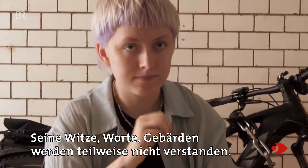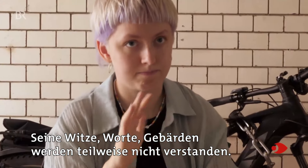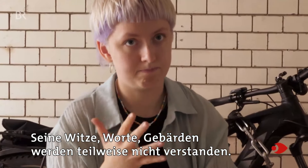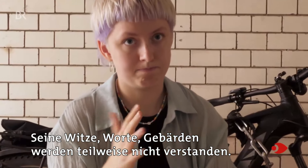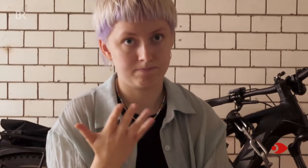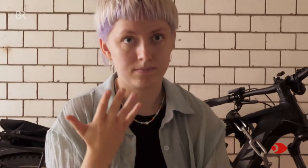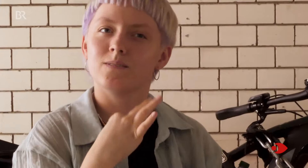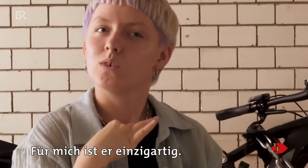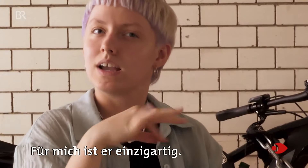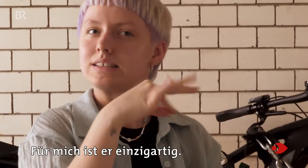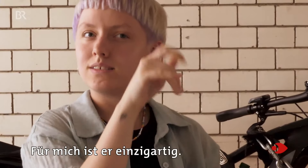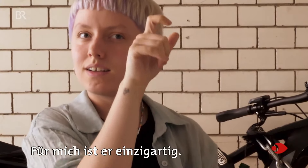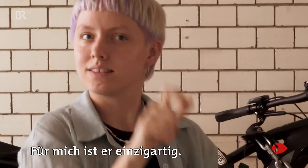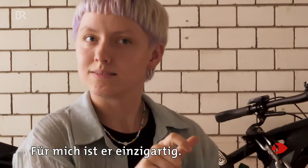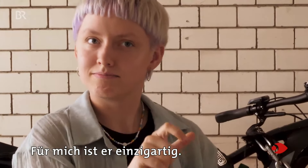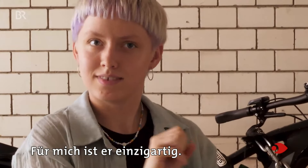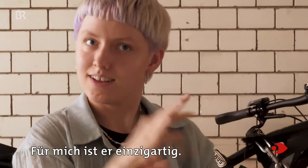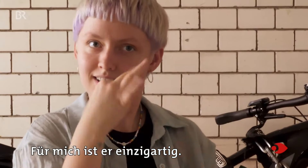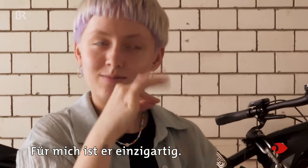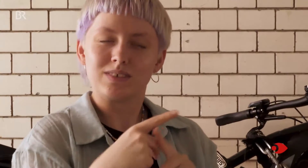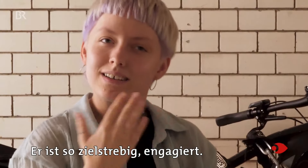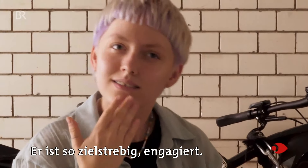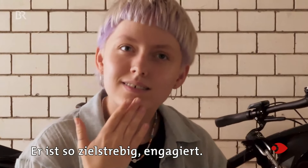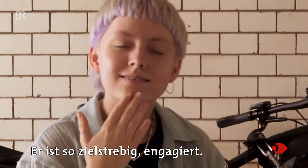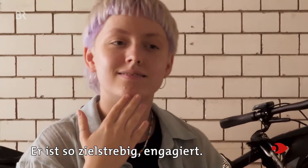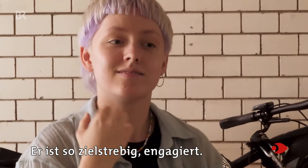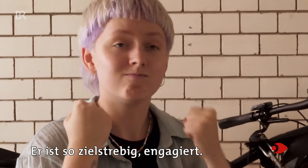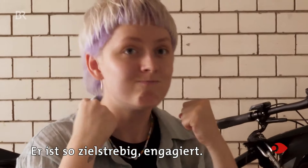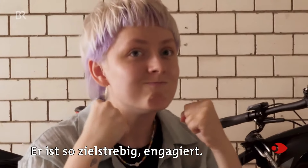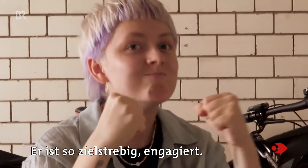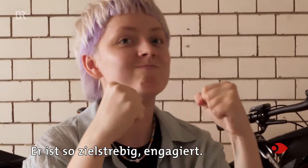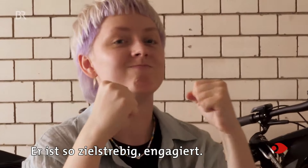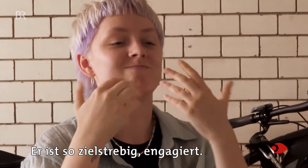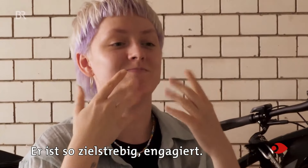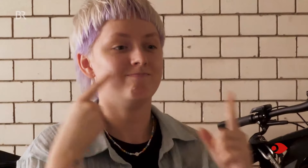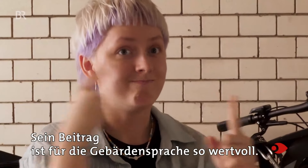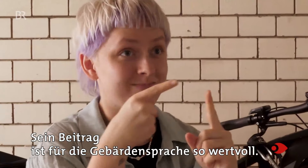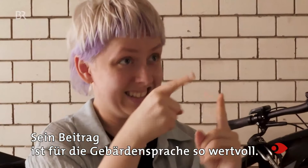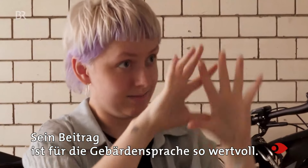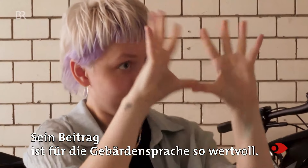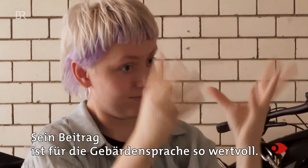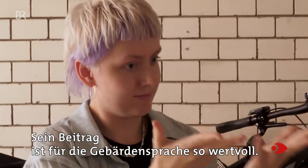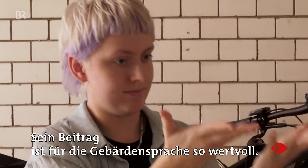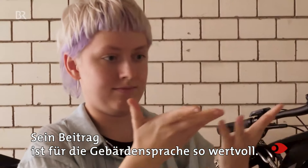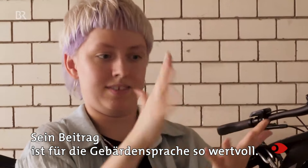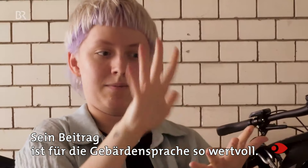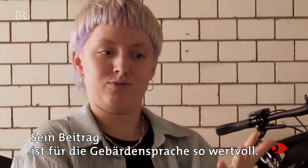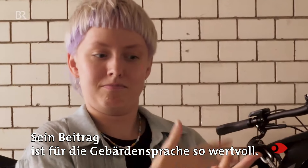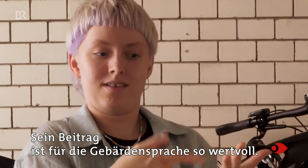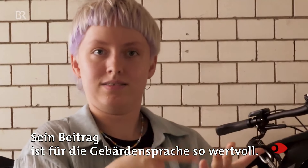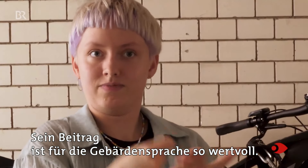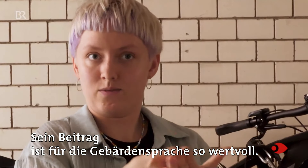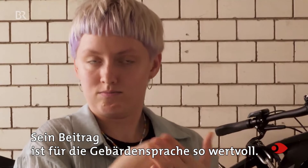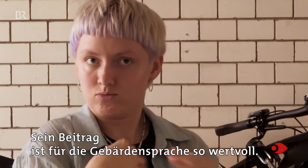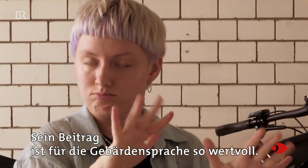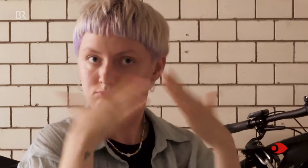verstanden. Für mich ist er einzigartig. Er ist so zielstrebig, engagiert. Sein Beitrag ist für die Gebärdensprache so wertvoll. Er